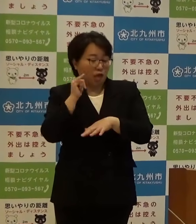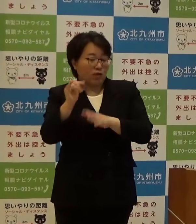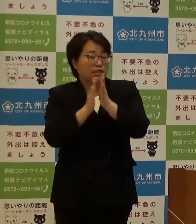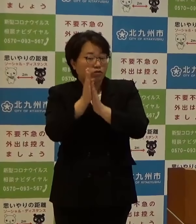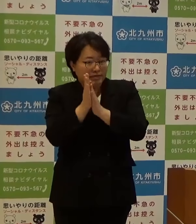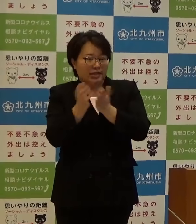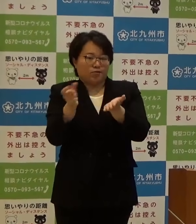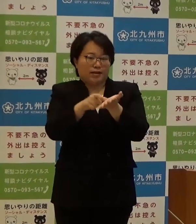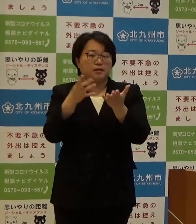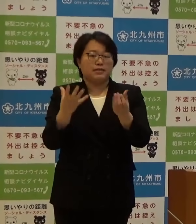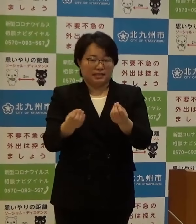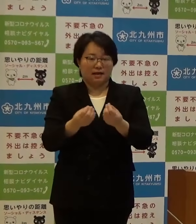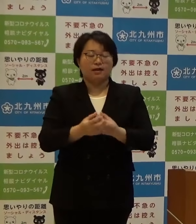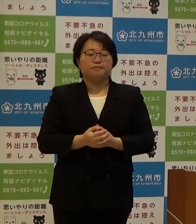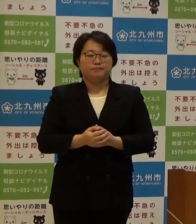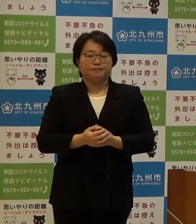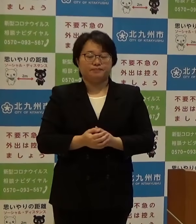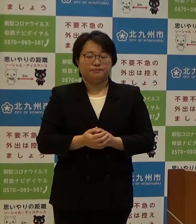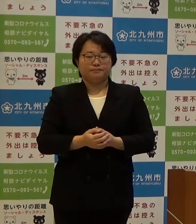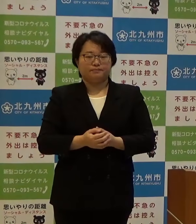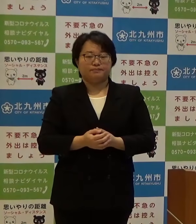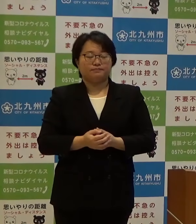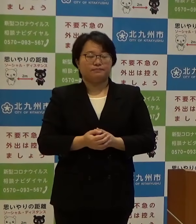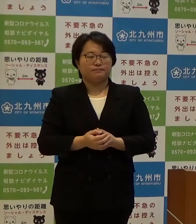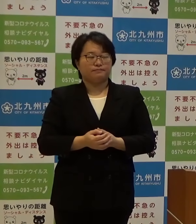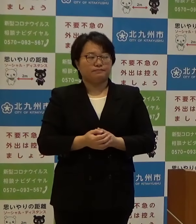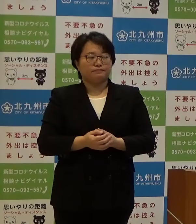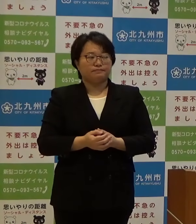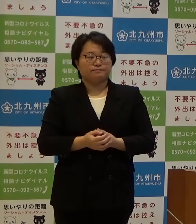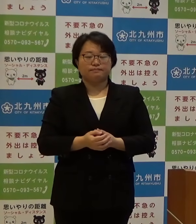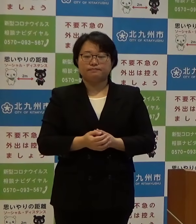ありがとうございました。感謝から以上です。